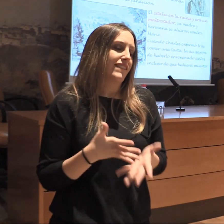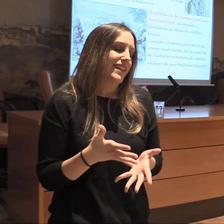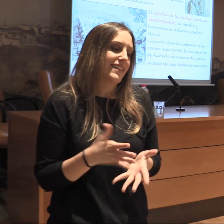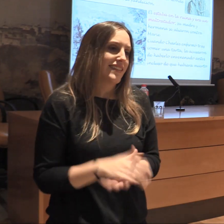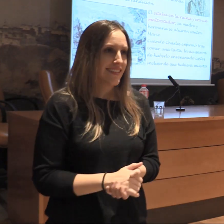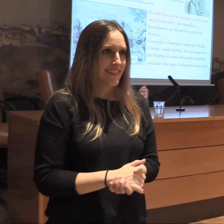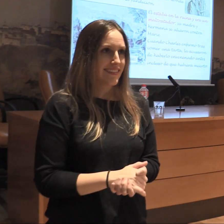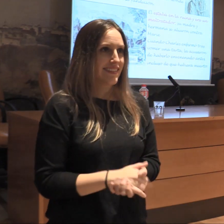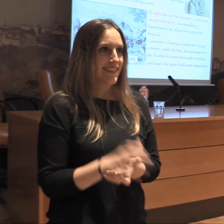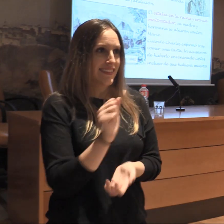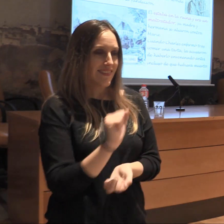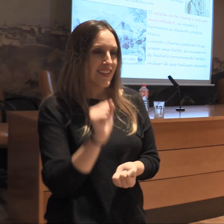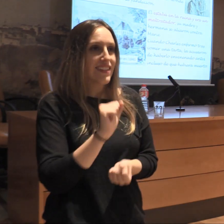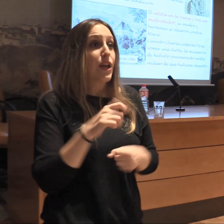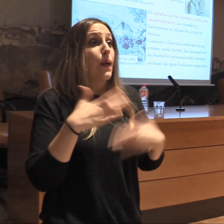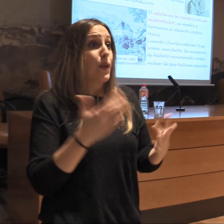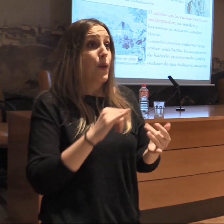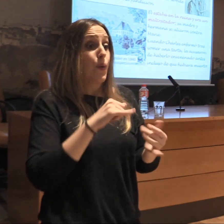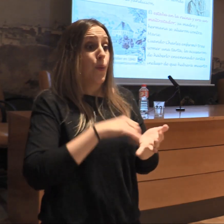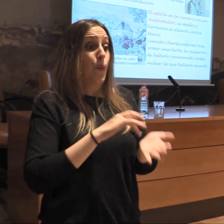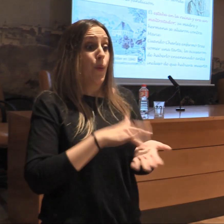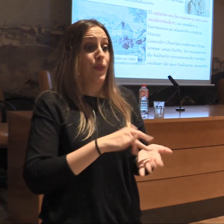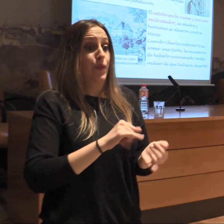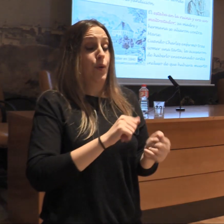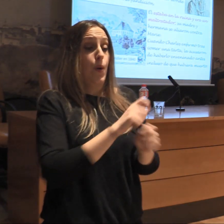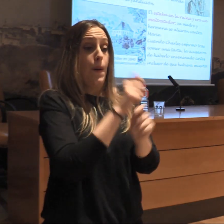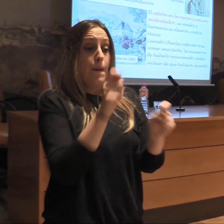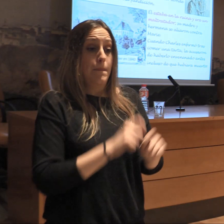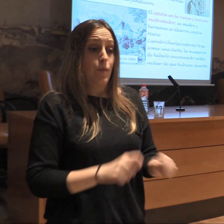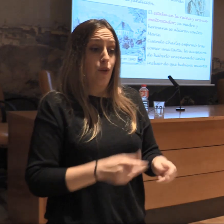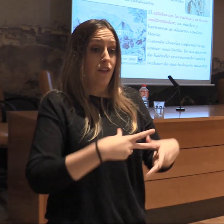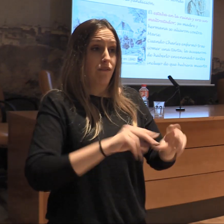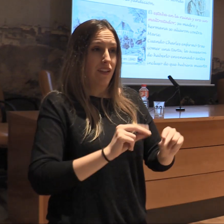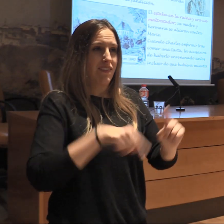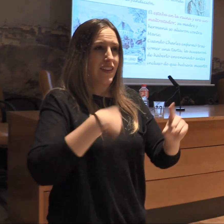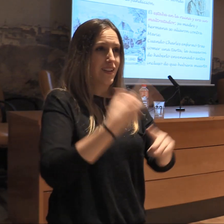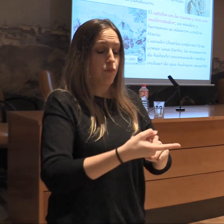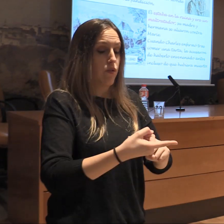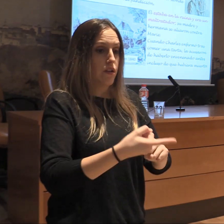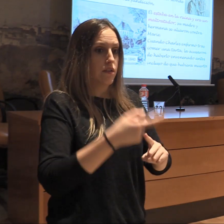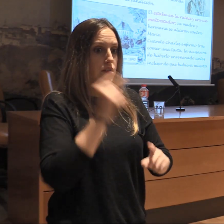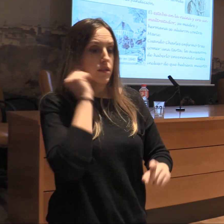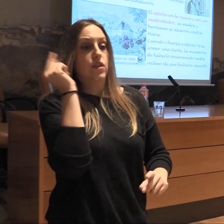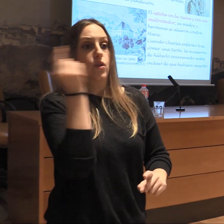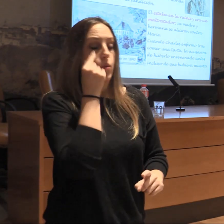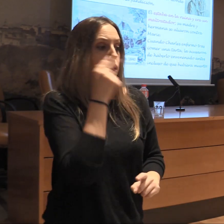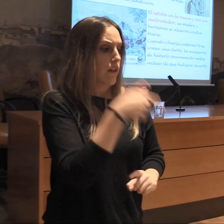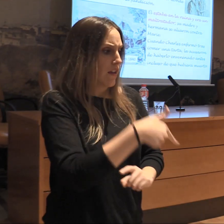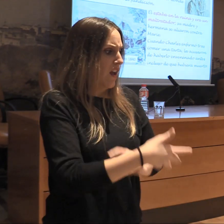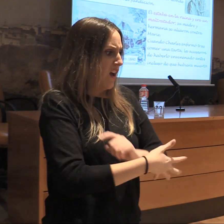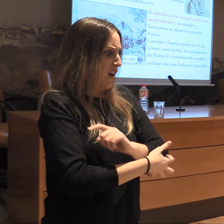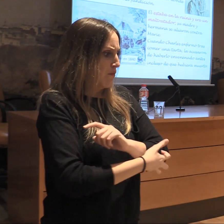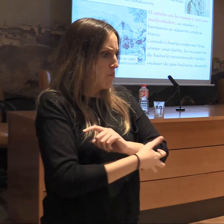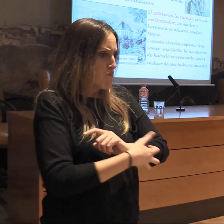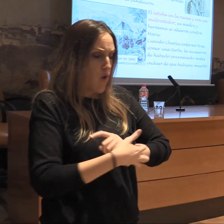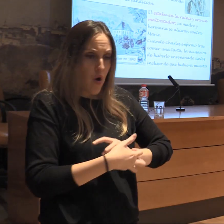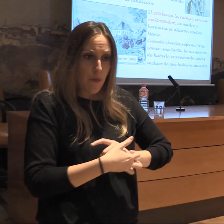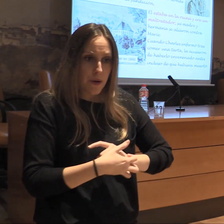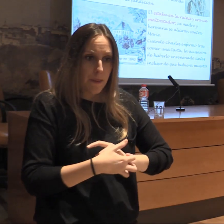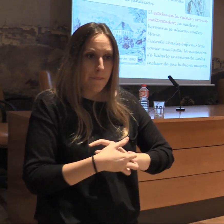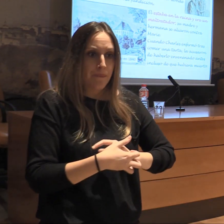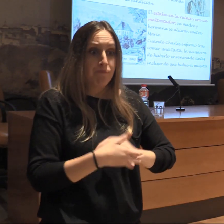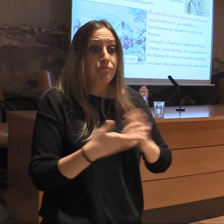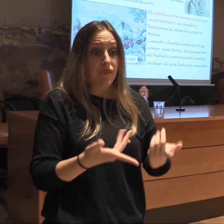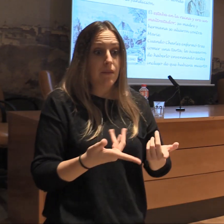después de la boda descubrió que su marido estaba en la ruina, que le había hecho firmar unos cuantos documentos para que en caso